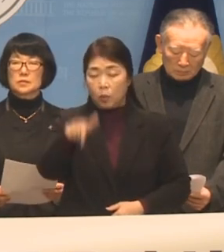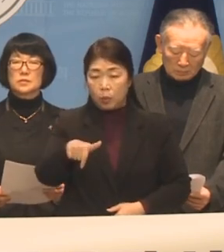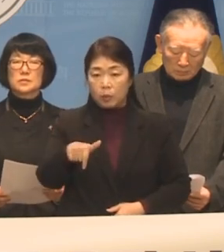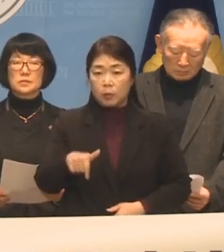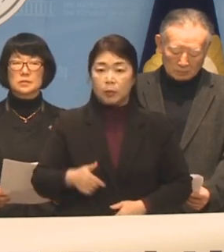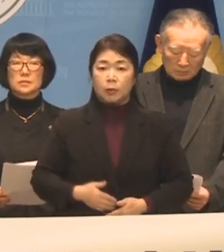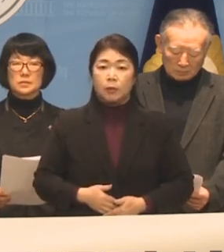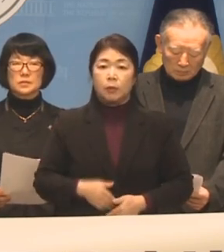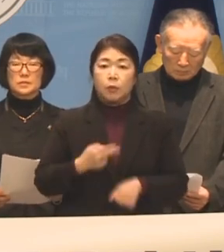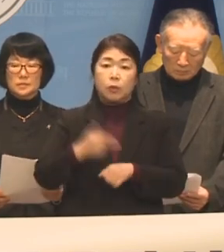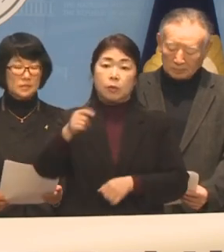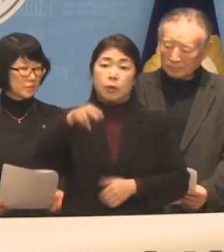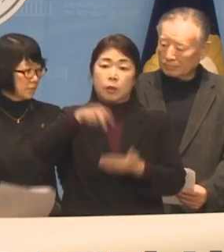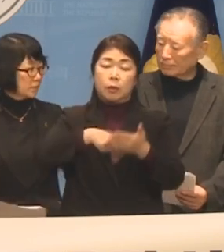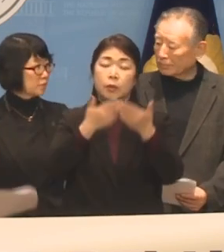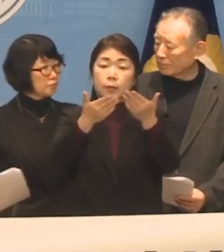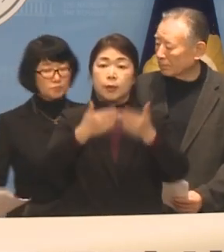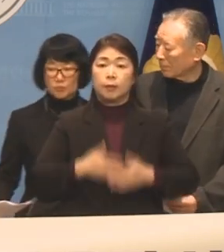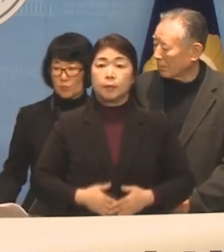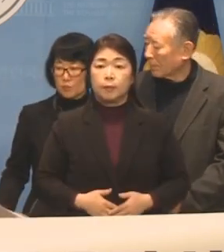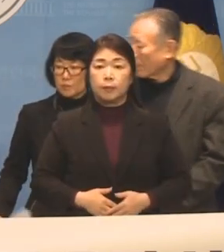교수님께서 낭독해 주시겠습니다.